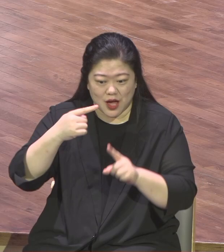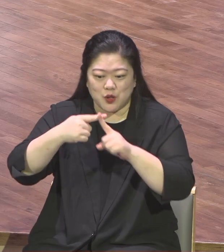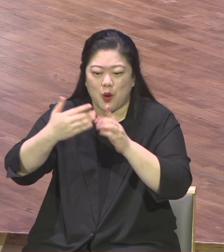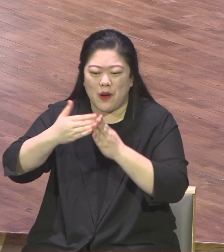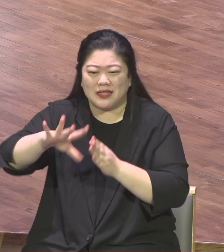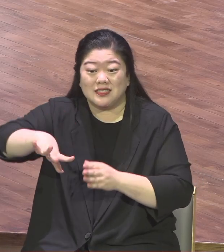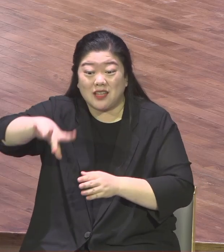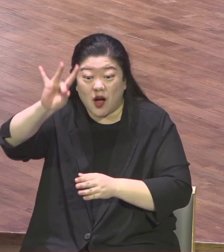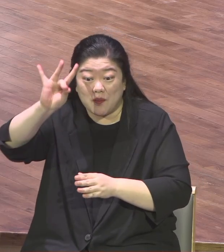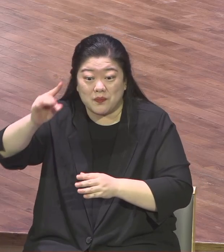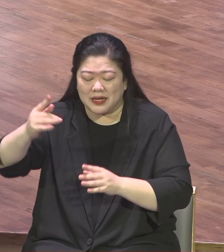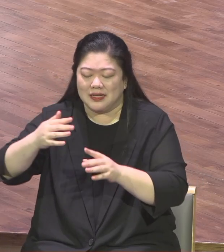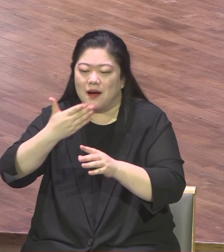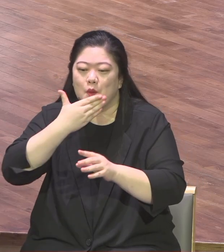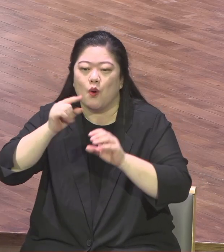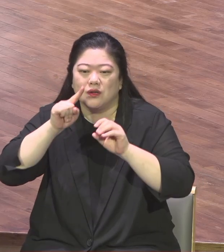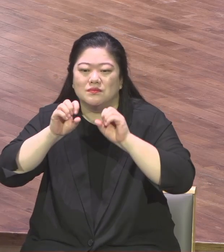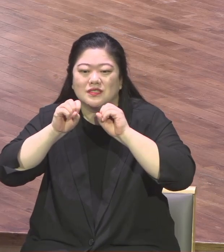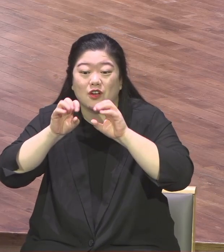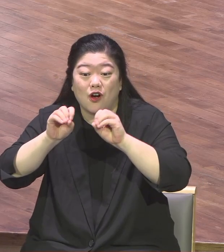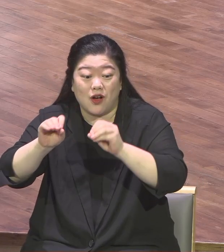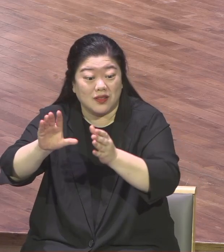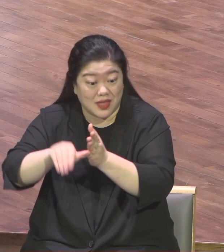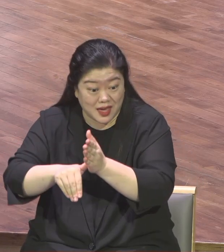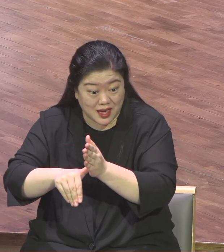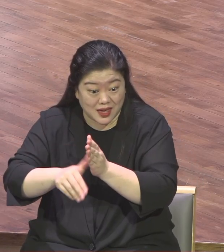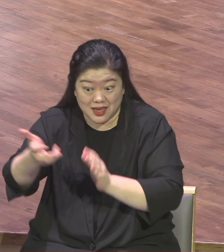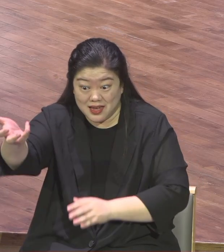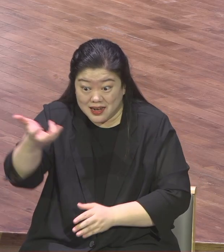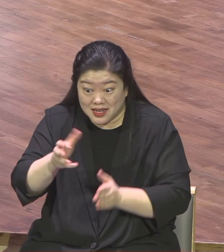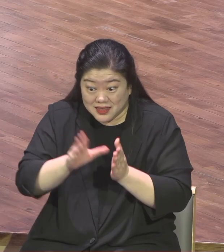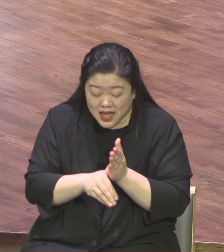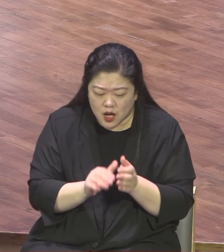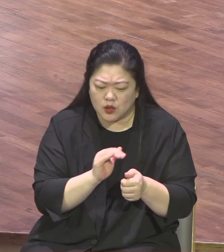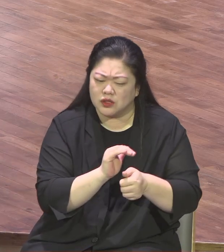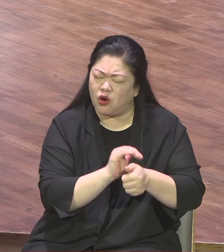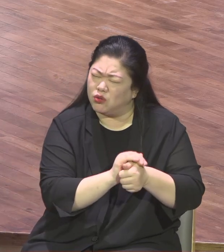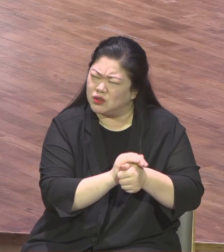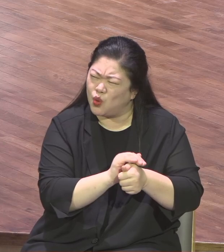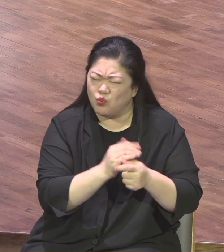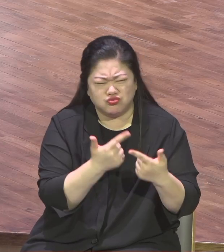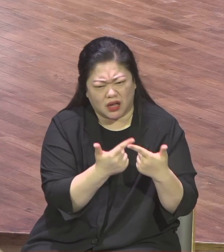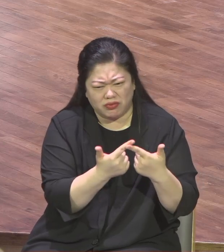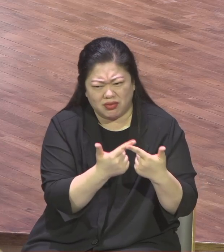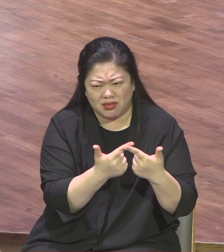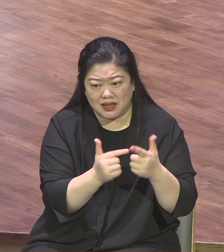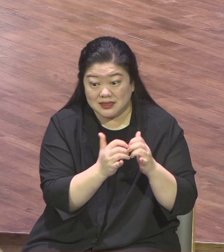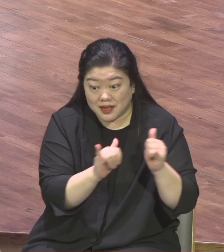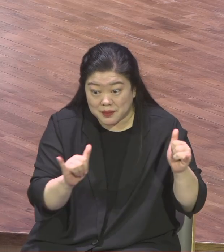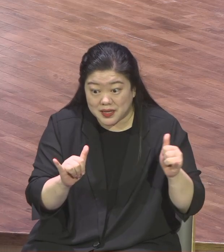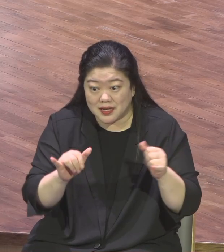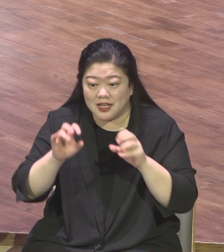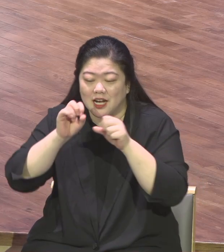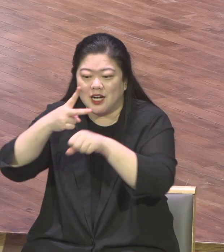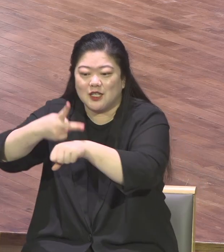찬송가에 보면 그 피로 속죄함 얻었네 그랬죠. 그 피로 속죄함 얻었는데 이 찬양이 있잖아. 그래서